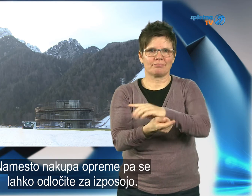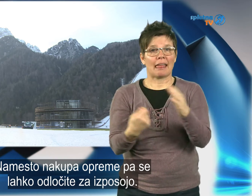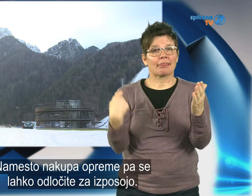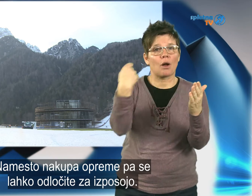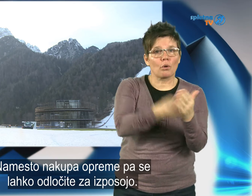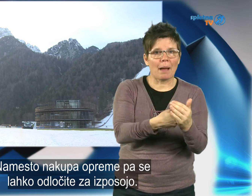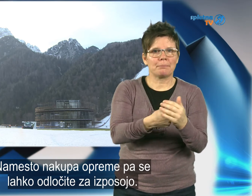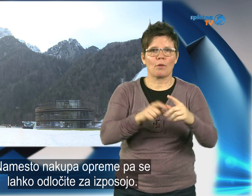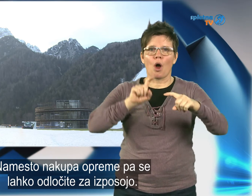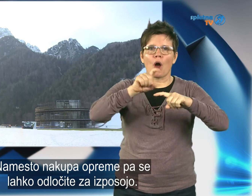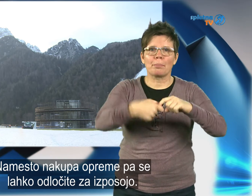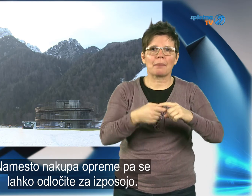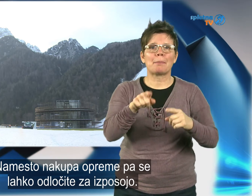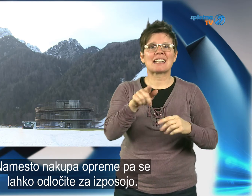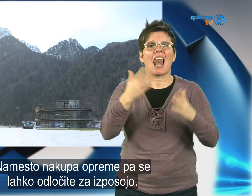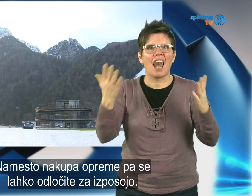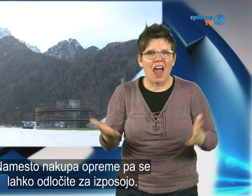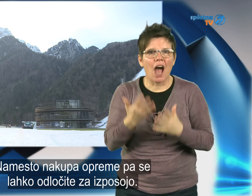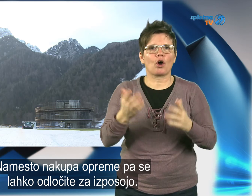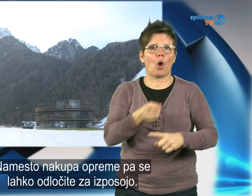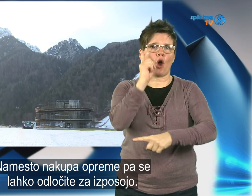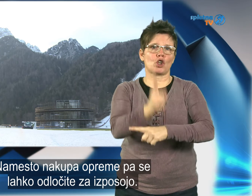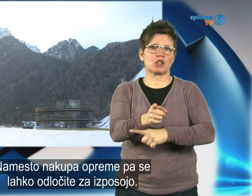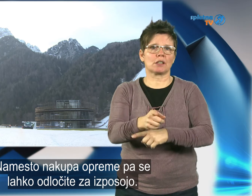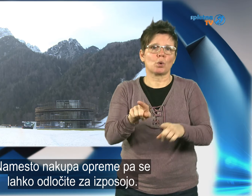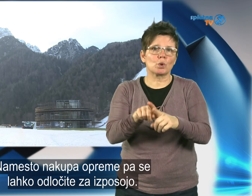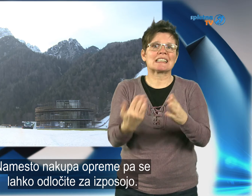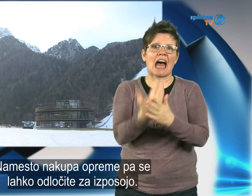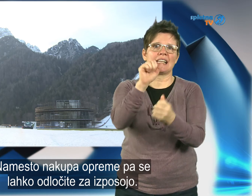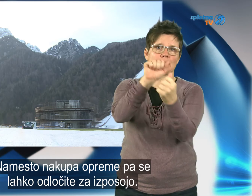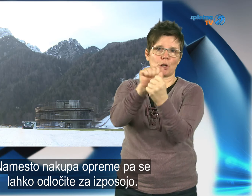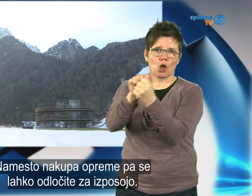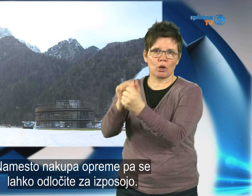Namesto nakupa opreme pa se lahko odločite tudi za izposojo.